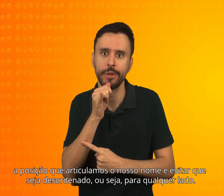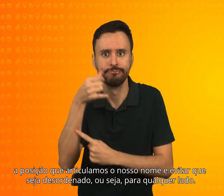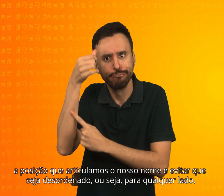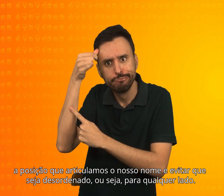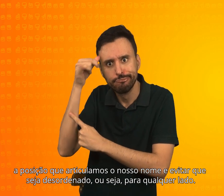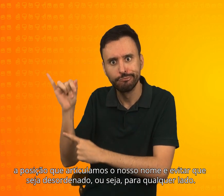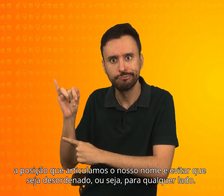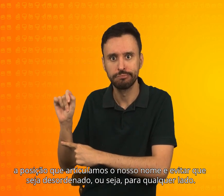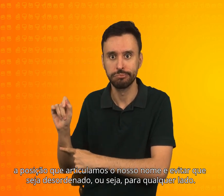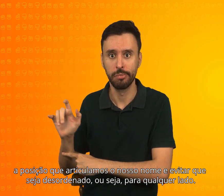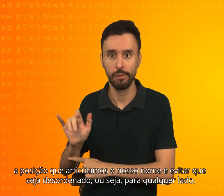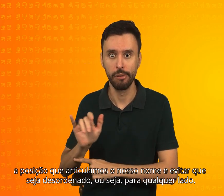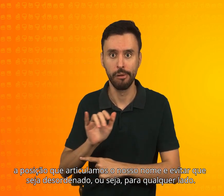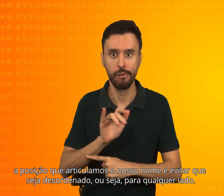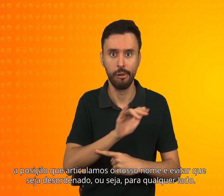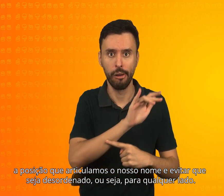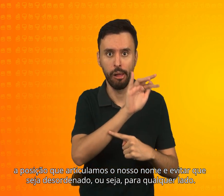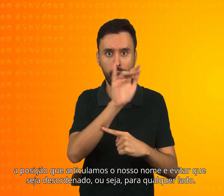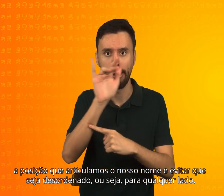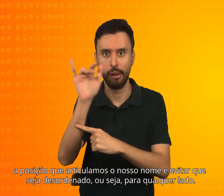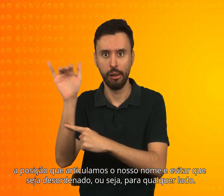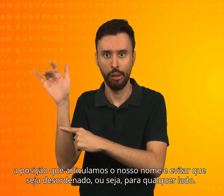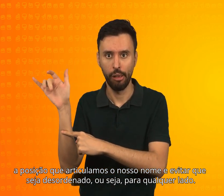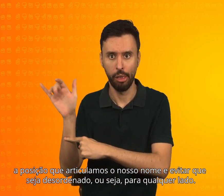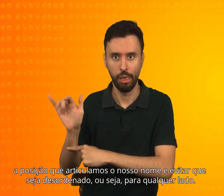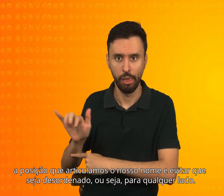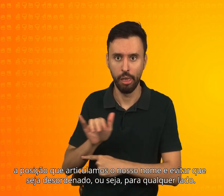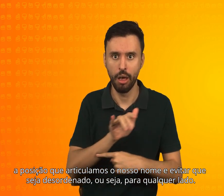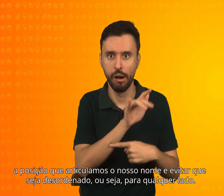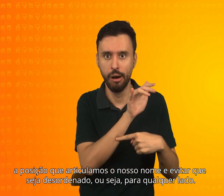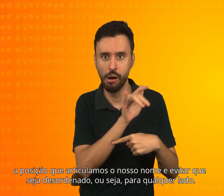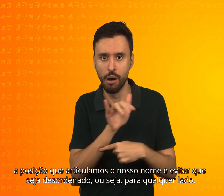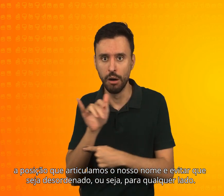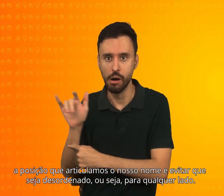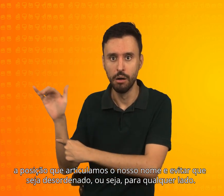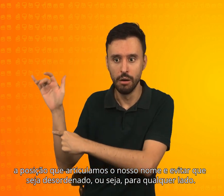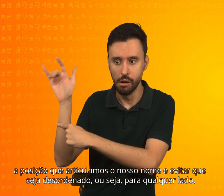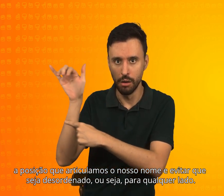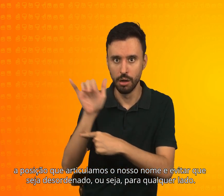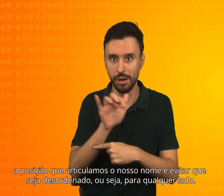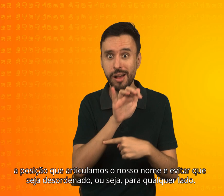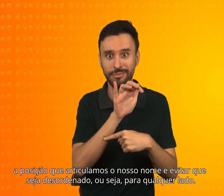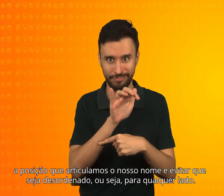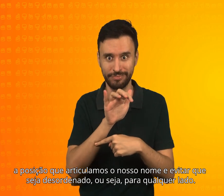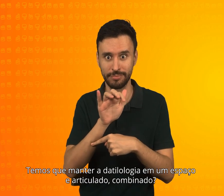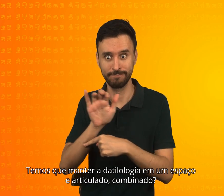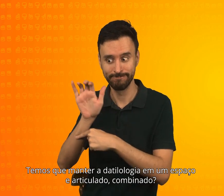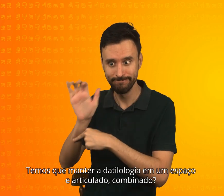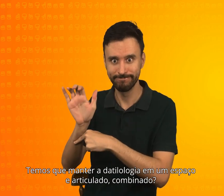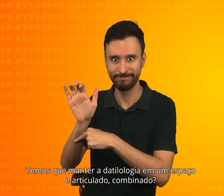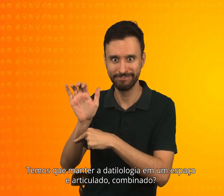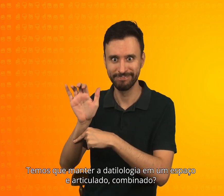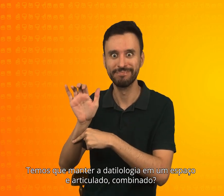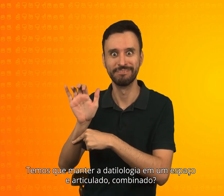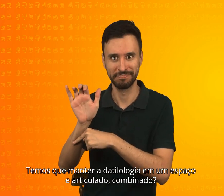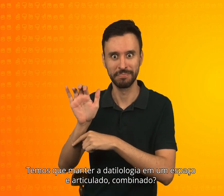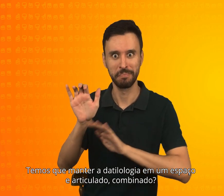nosso nome. E evitar que seja desordenado, ou seja, para qualquer lado. Temos que manter a